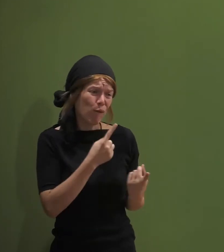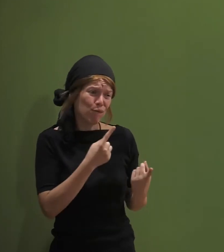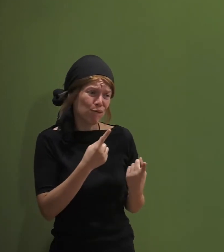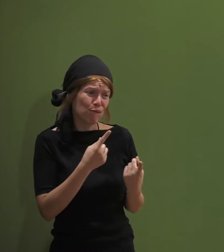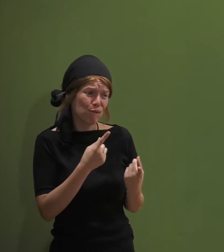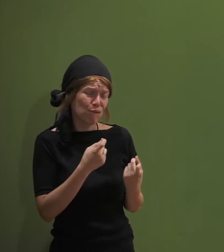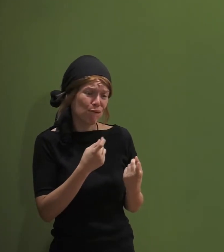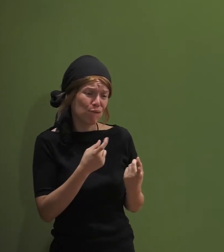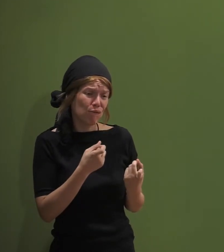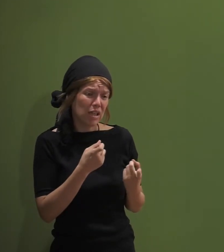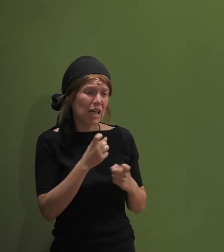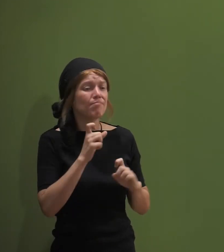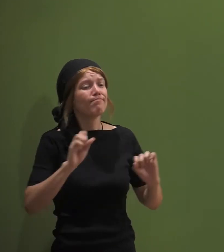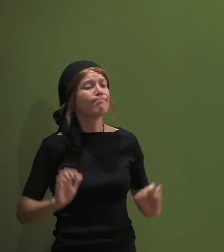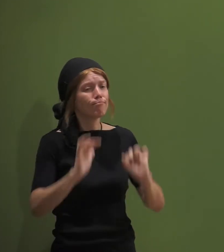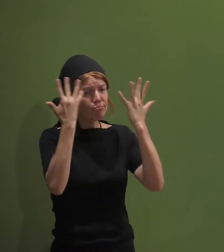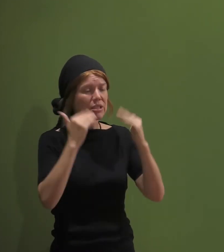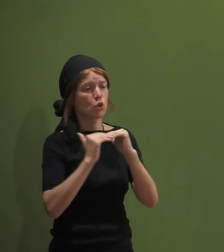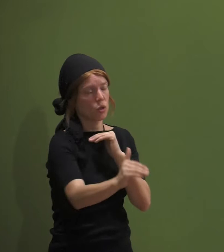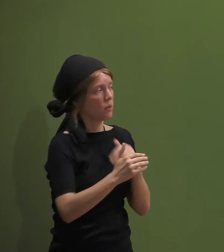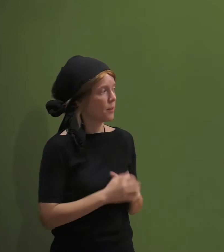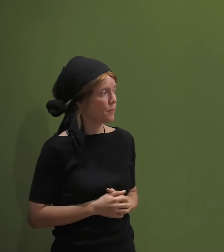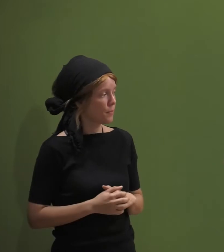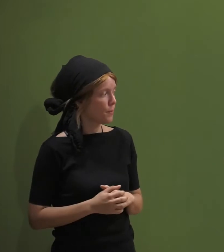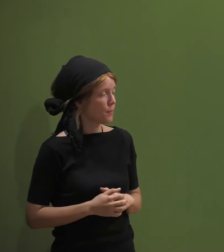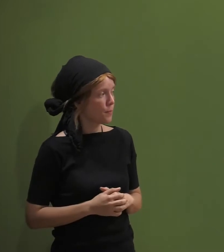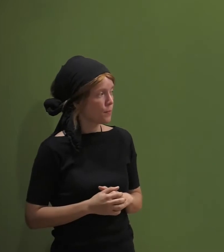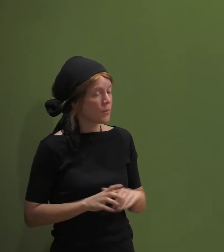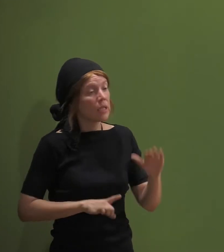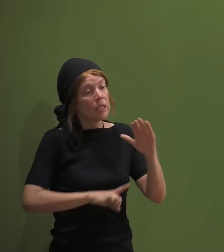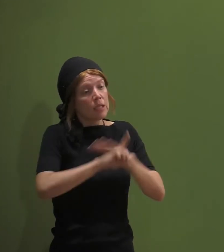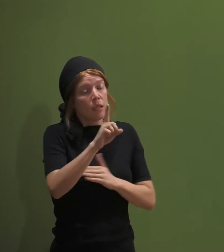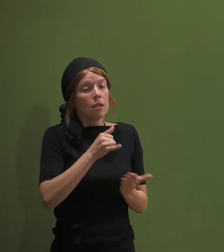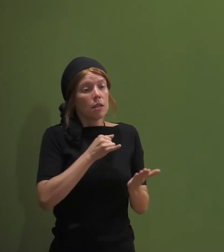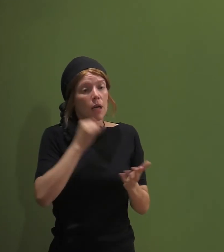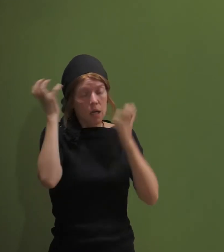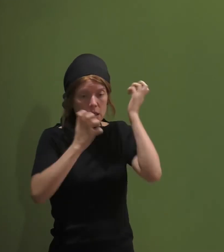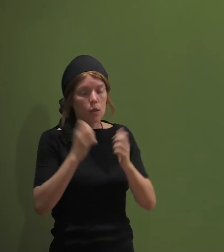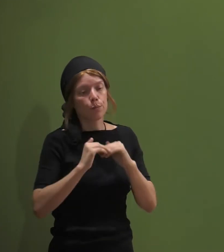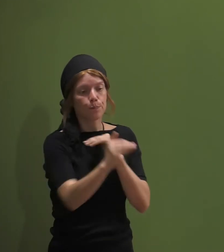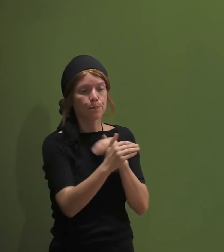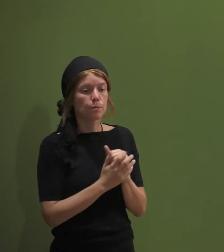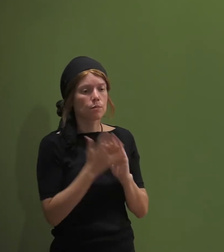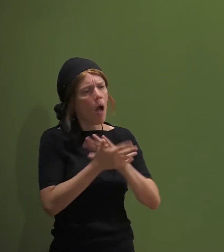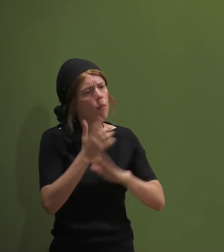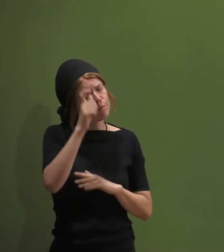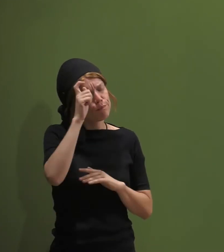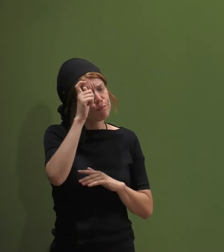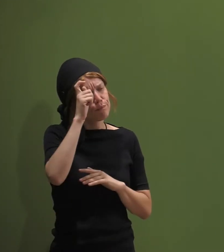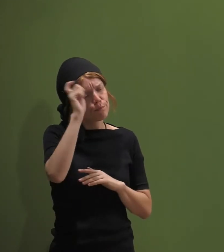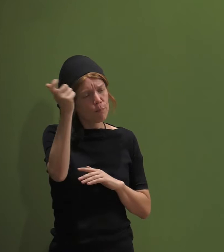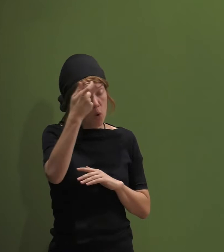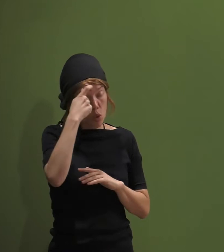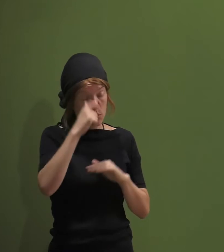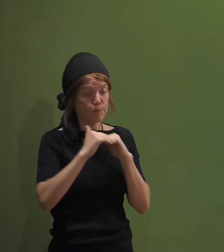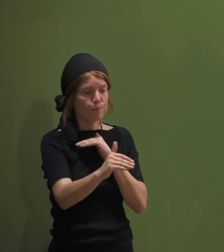podríamos llamar la revolución sostenible. Desarrollo agrario sostenible. Al hablar de sostenibilidad en agricultura, uno